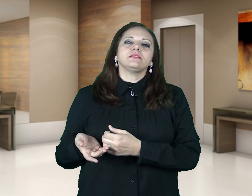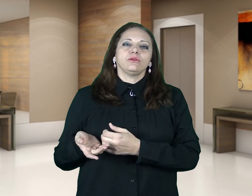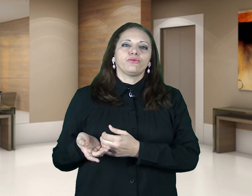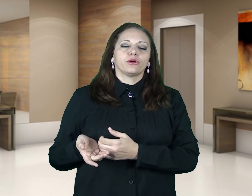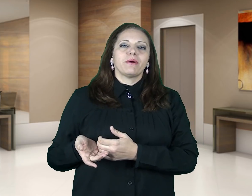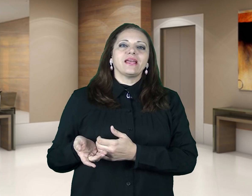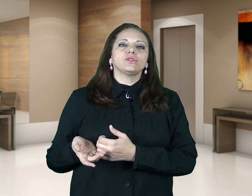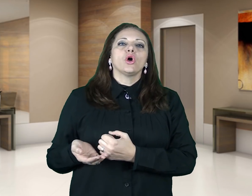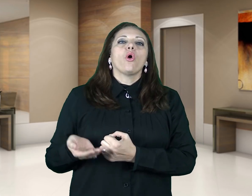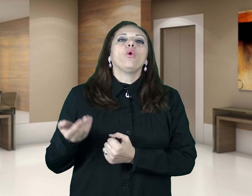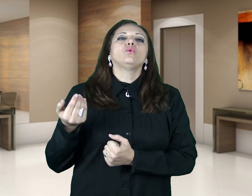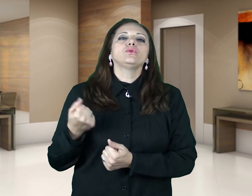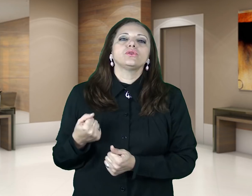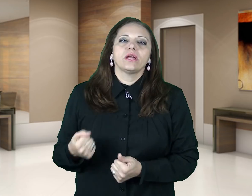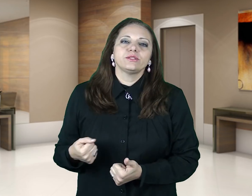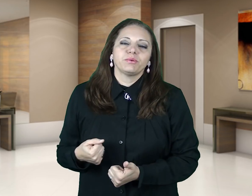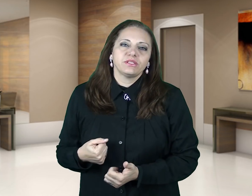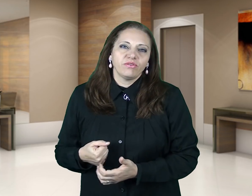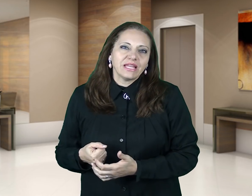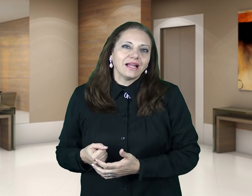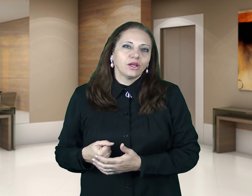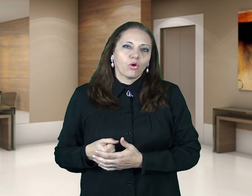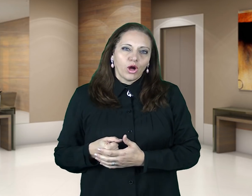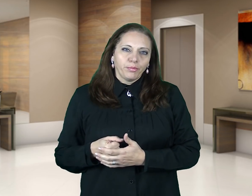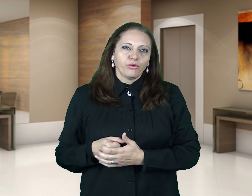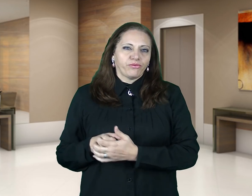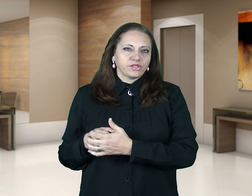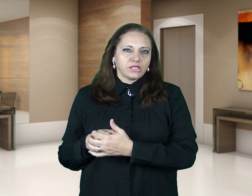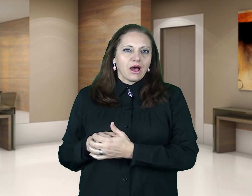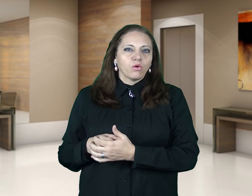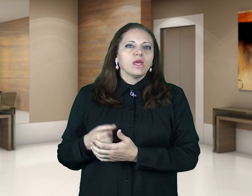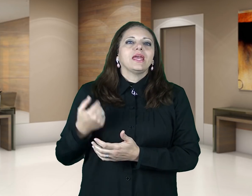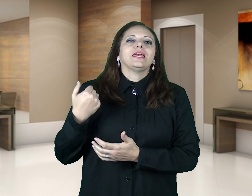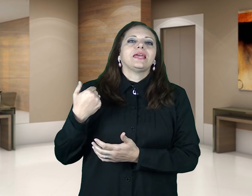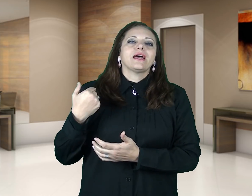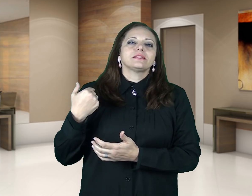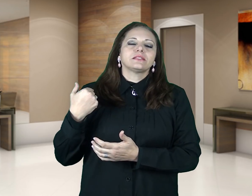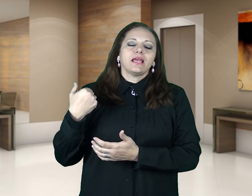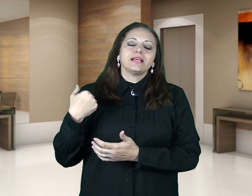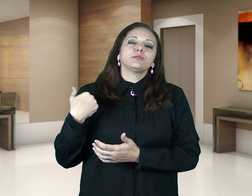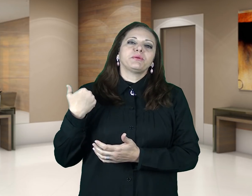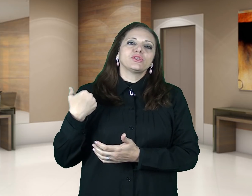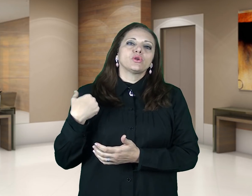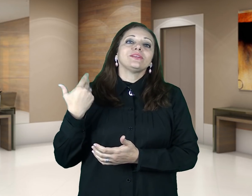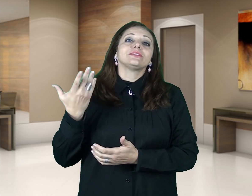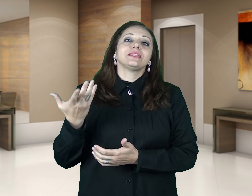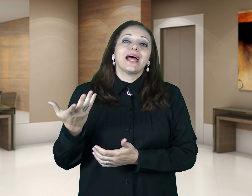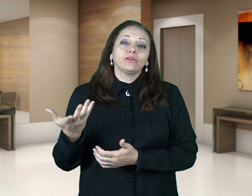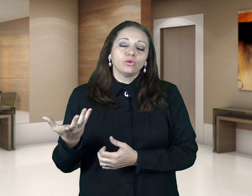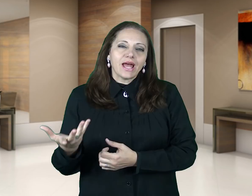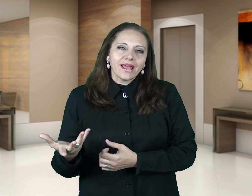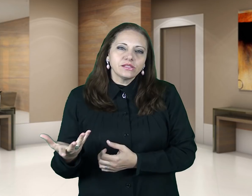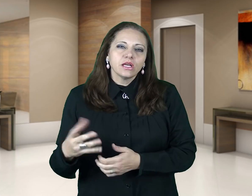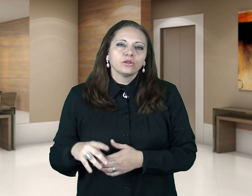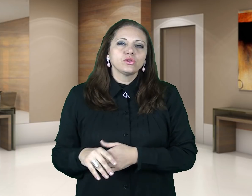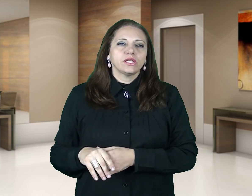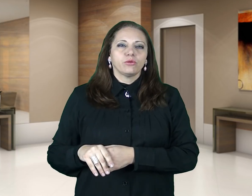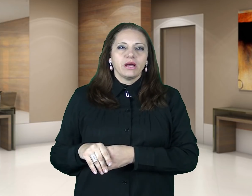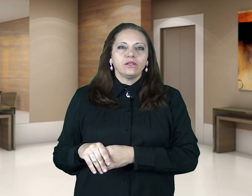mais informais, o uso da expressividade corporofacial e as expressões naturais do ser